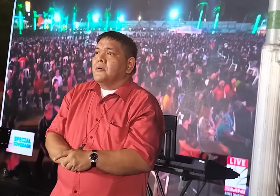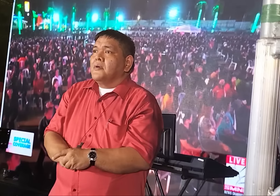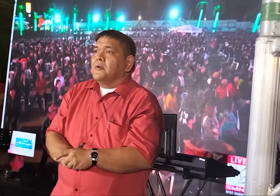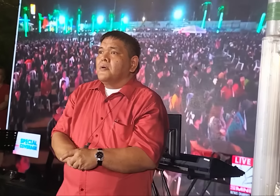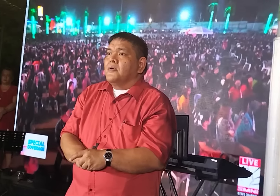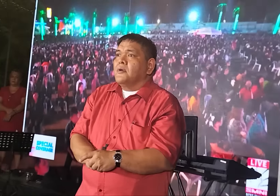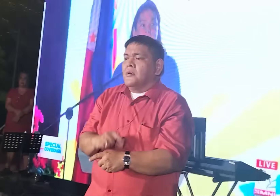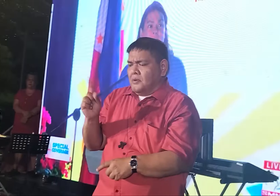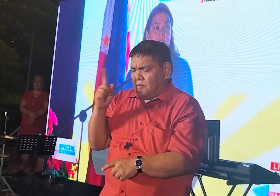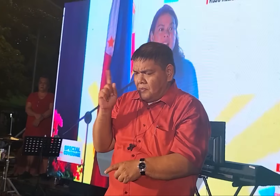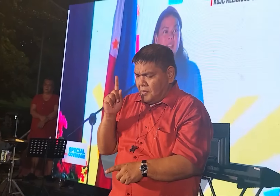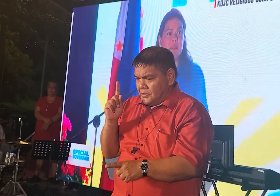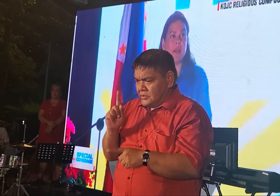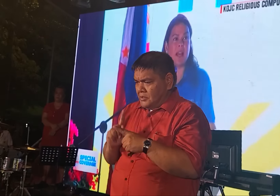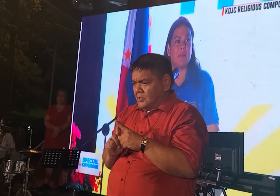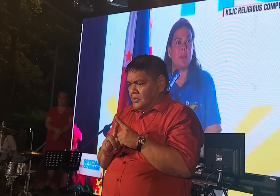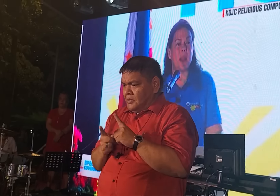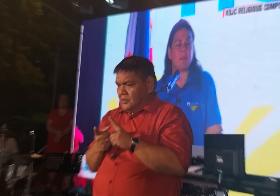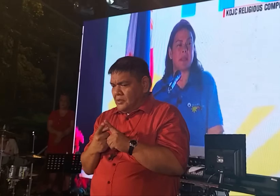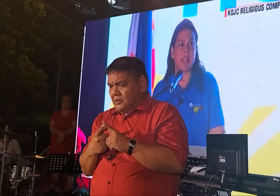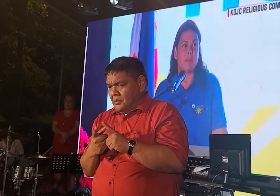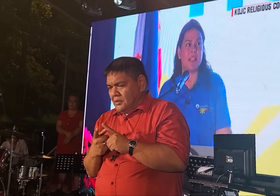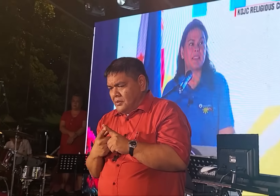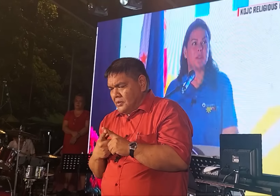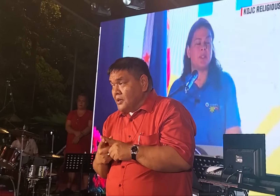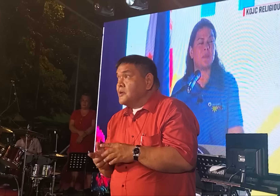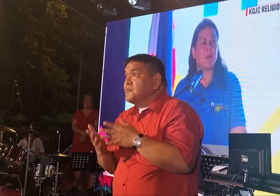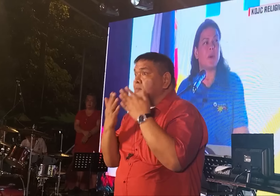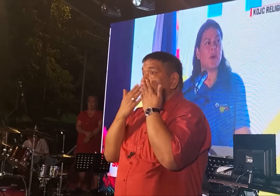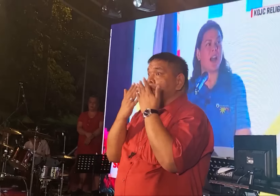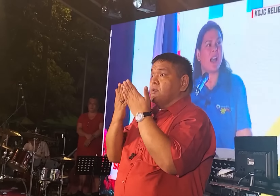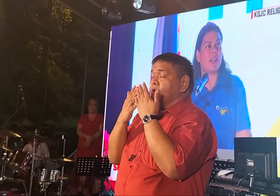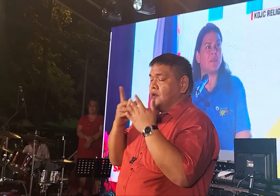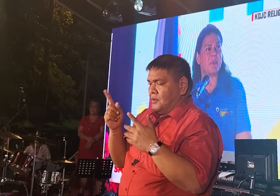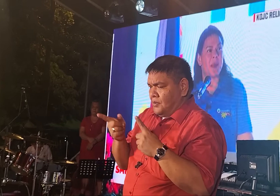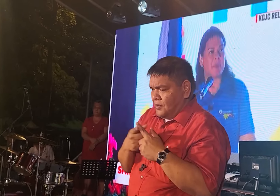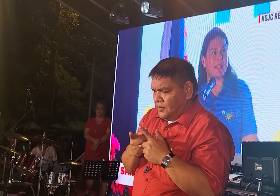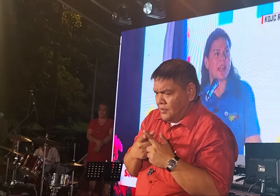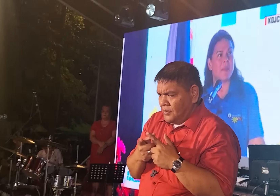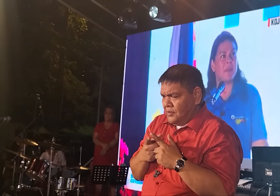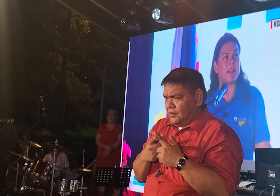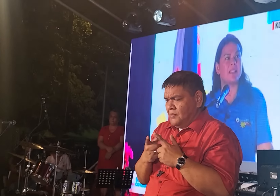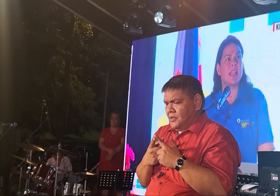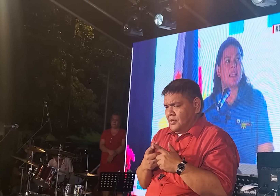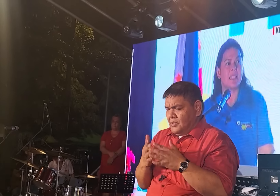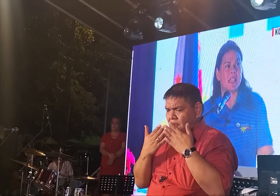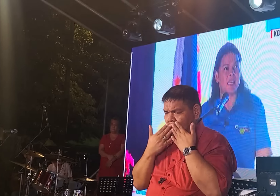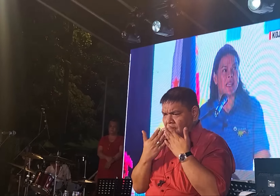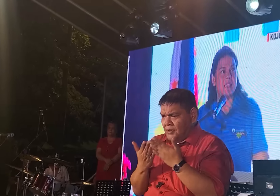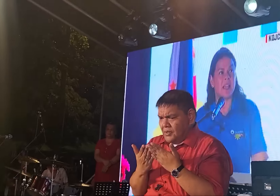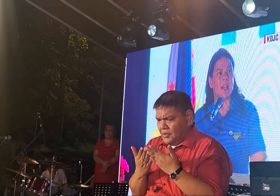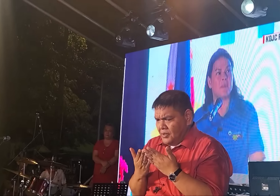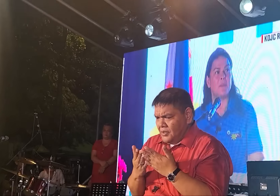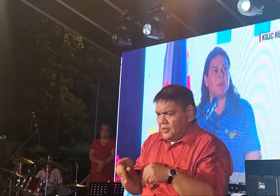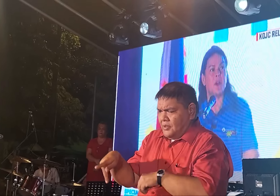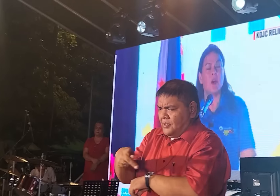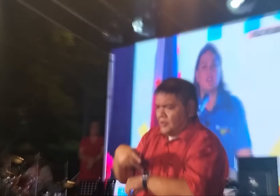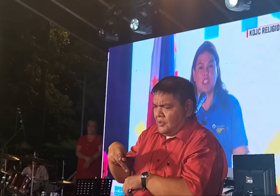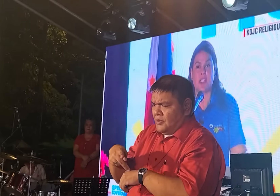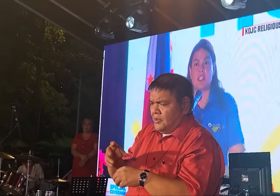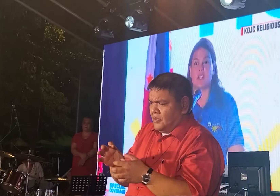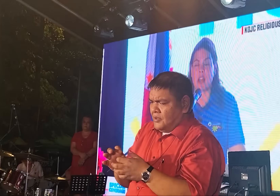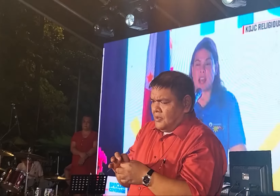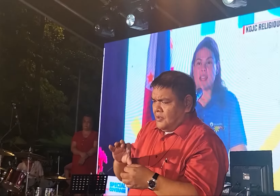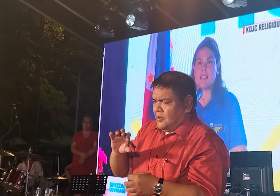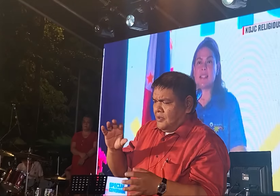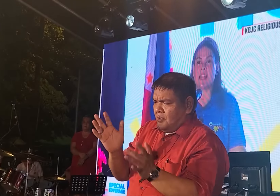Dami sa unahin ko po muna ang aking mga pagpapasalamat. Una po, ang aking pagpapasalamat sa Kingdom